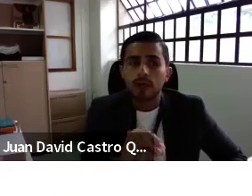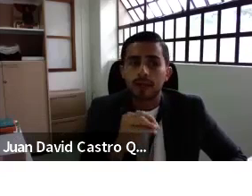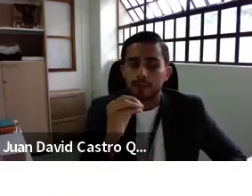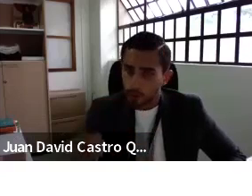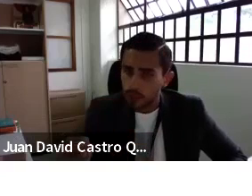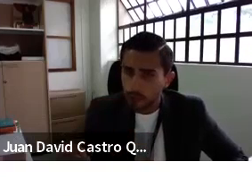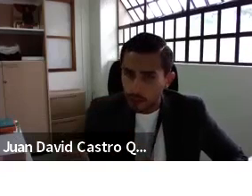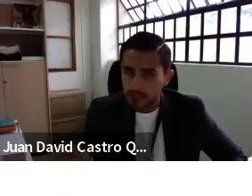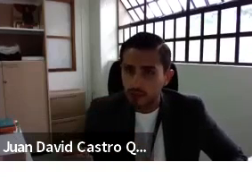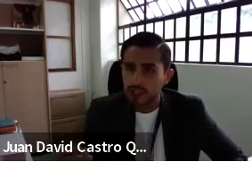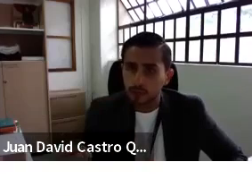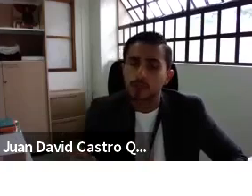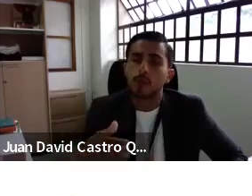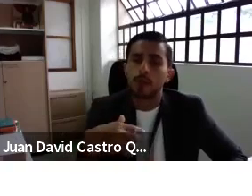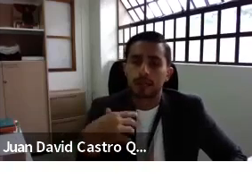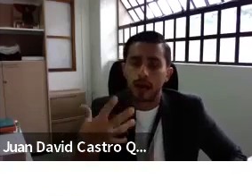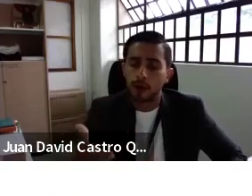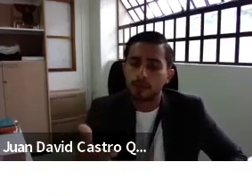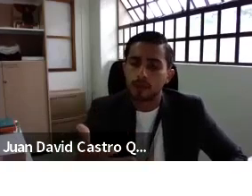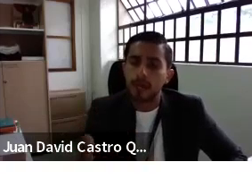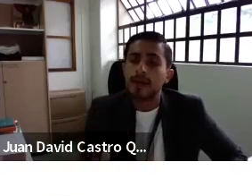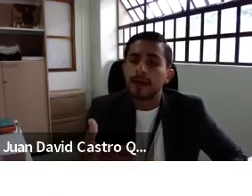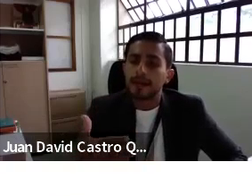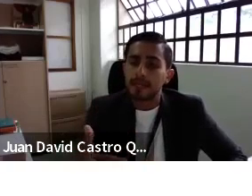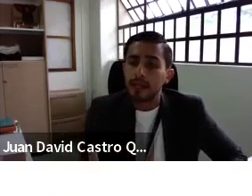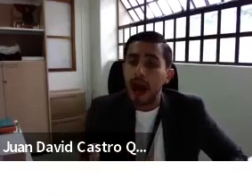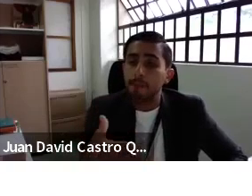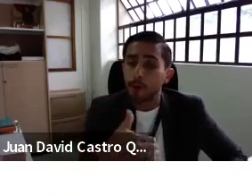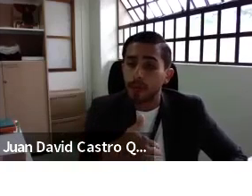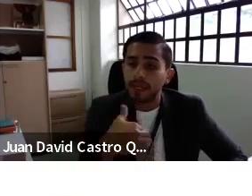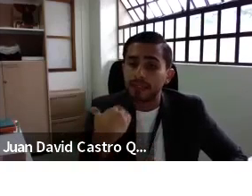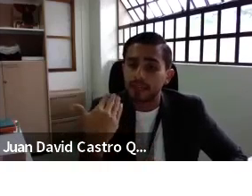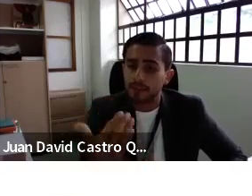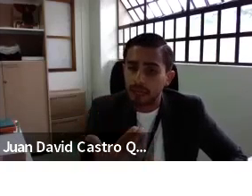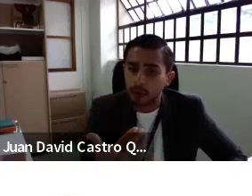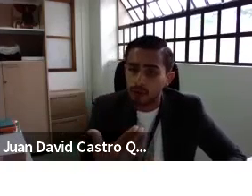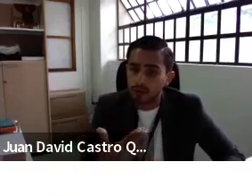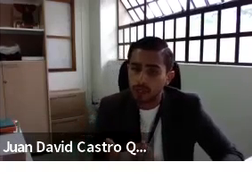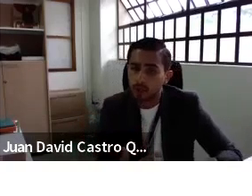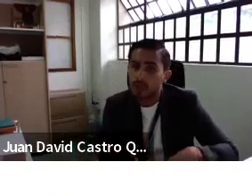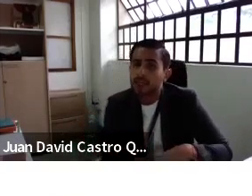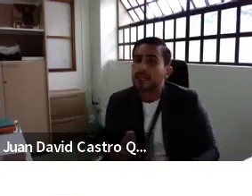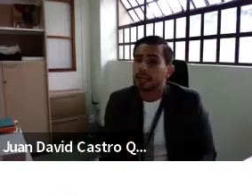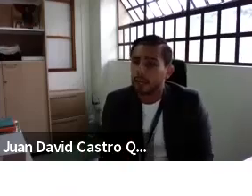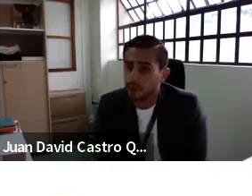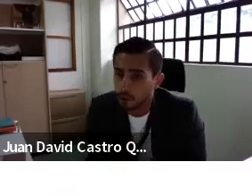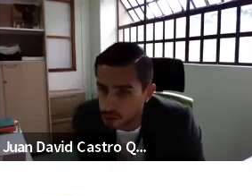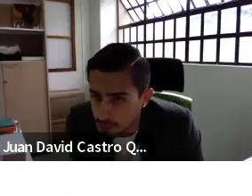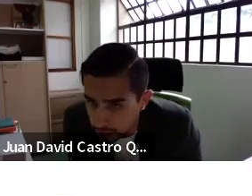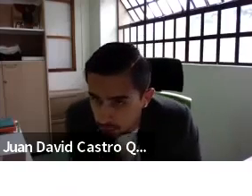receptores otra vez esos receptores como les acabo de mencionar reciben, apropian y transfieren el conocimiento y generan nuevo conocimiento